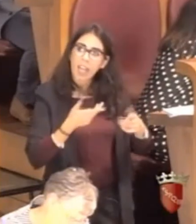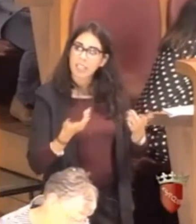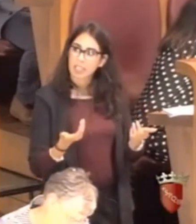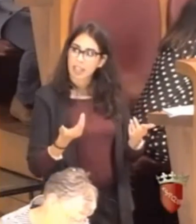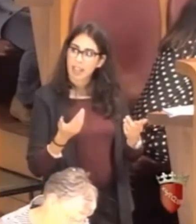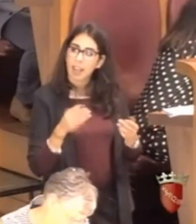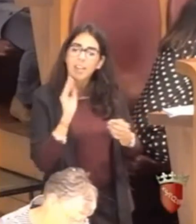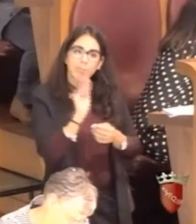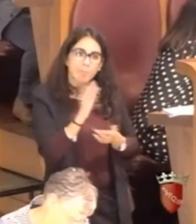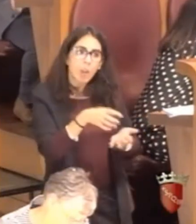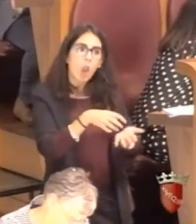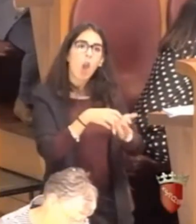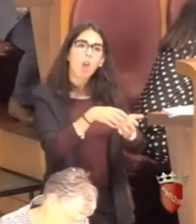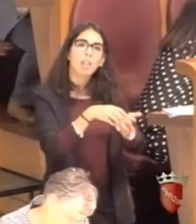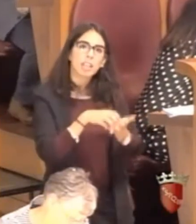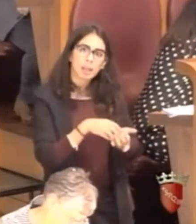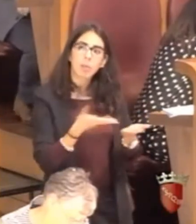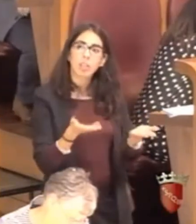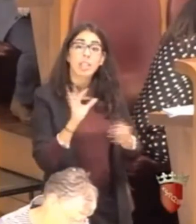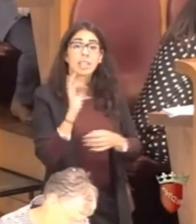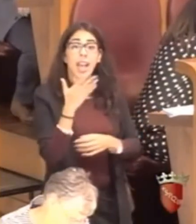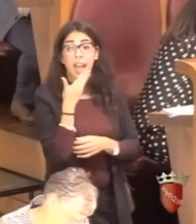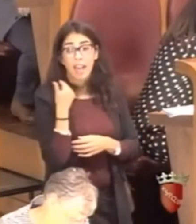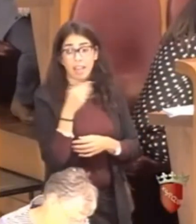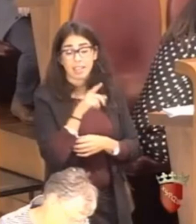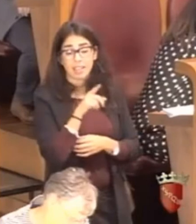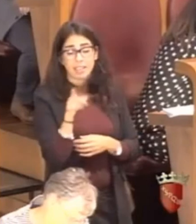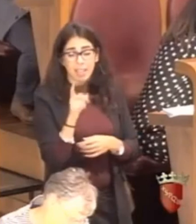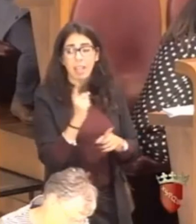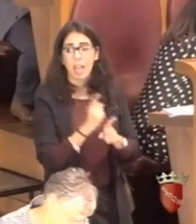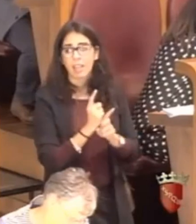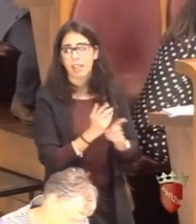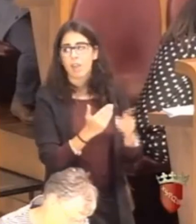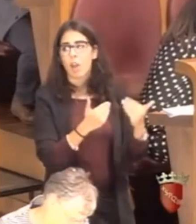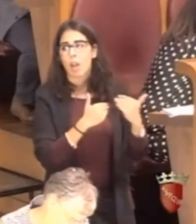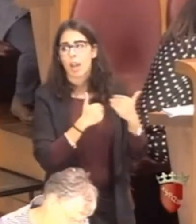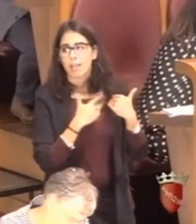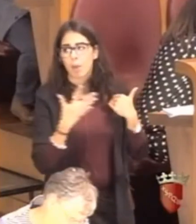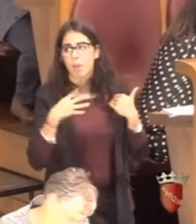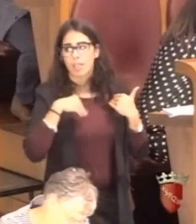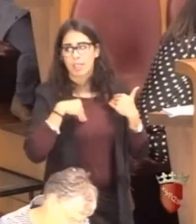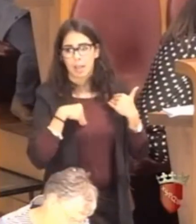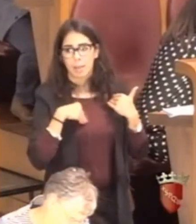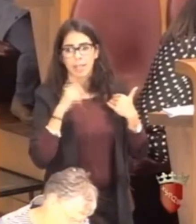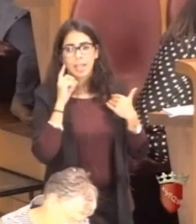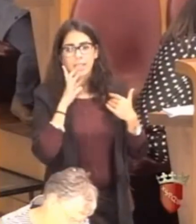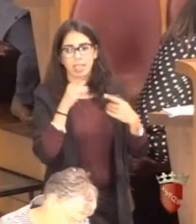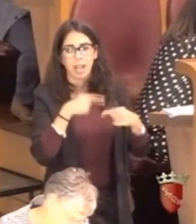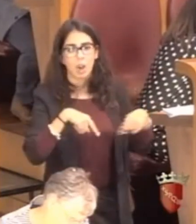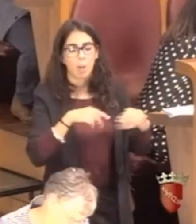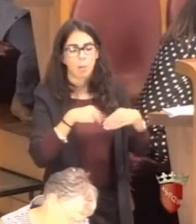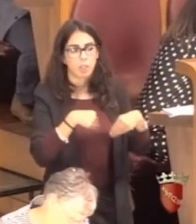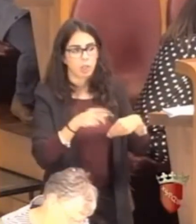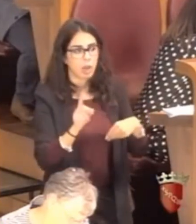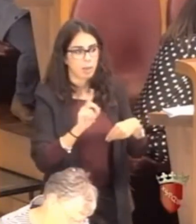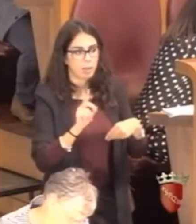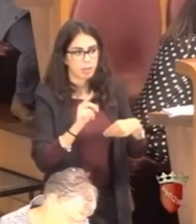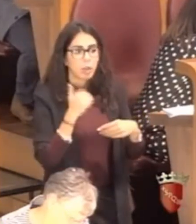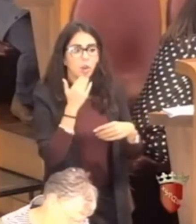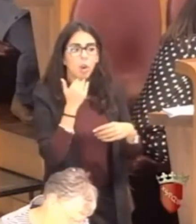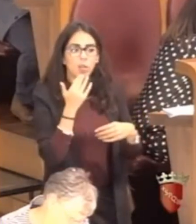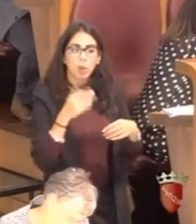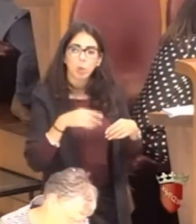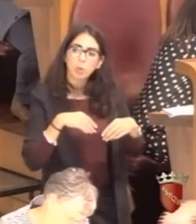Se erano assenti, allora si devono prendere la responsabilità di non aver partecipato alle commissioni, di non aver voluto contribuire